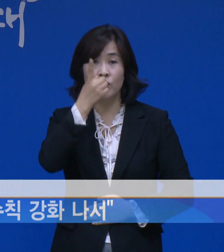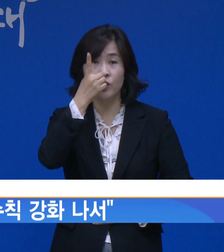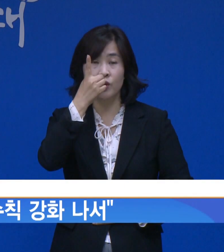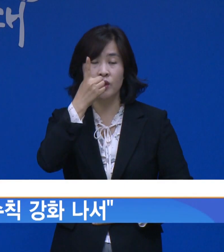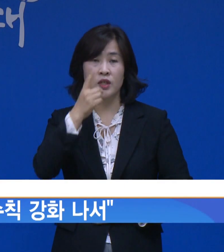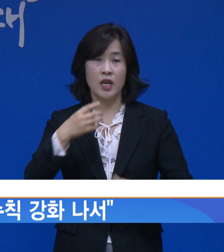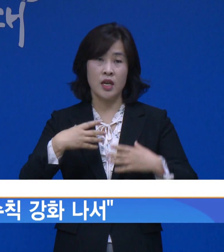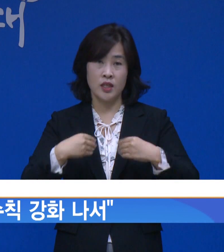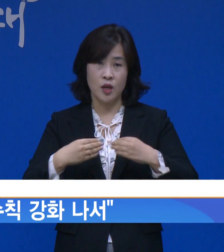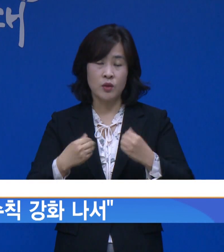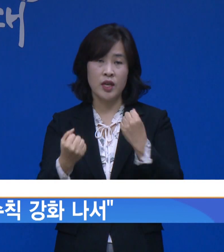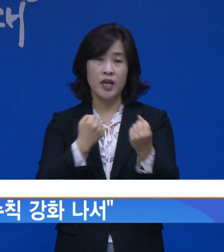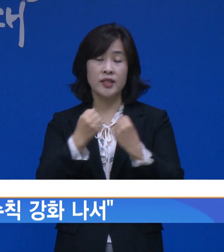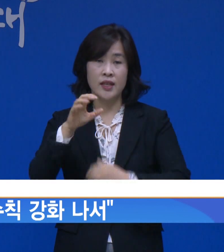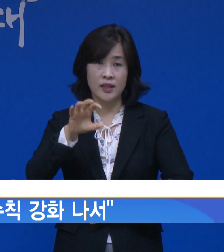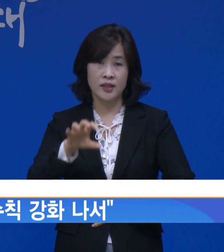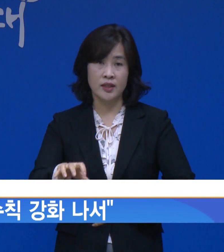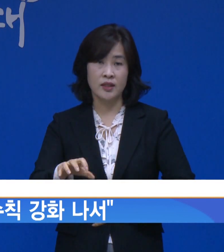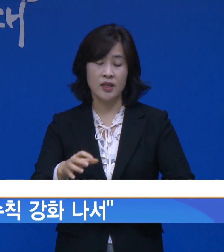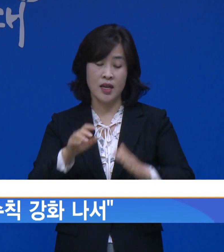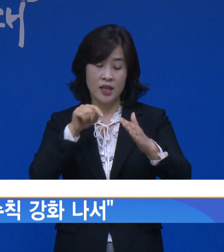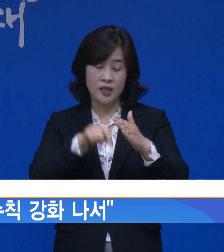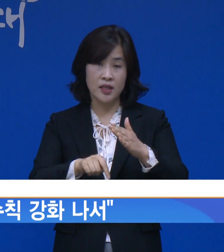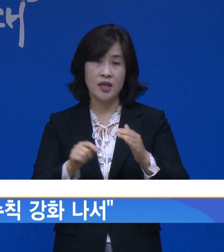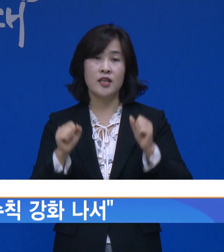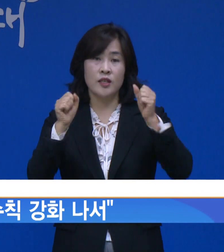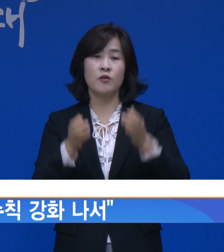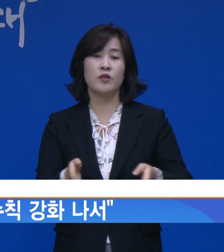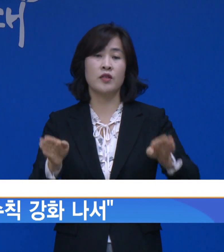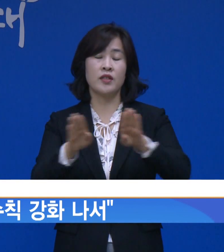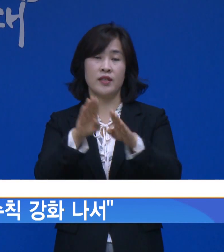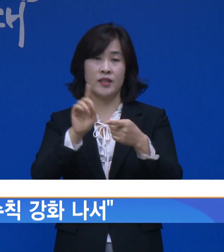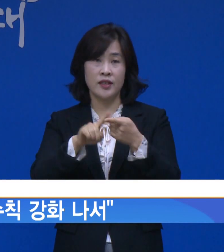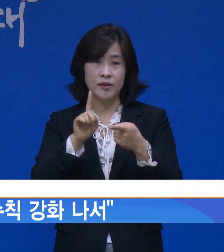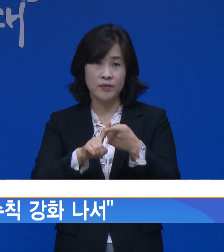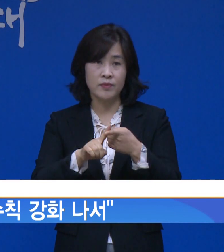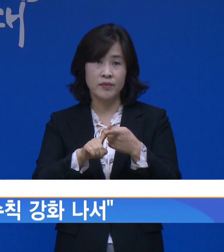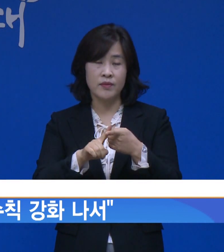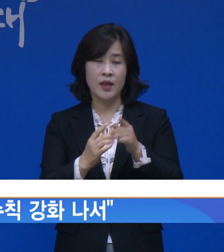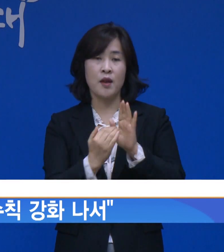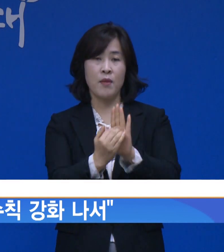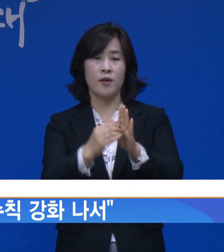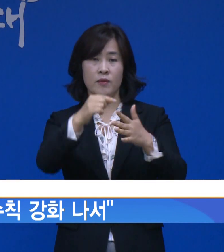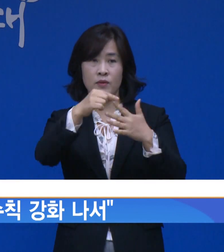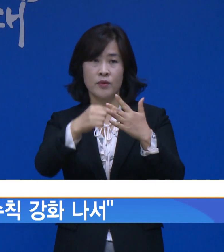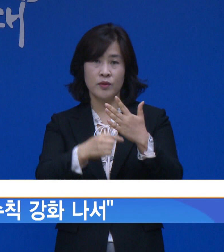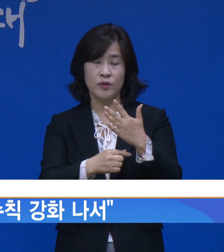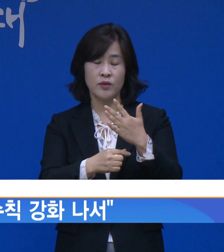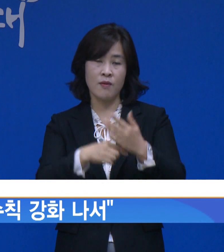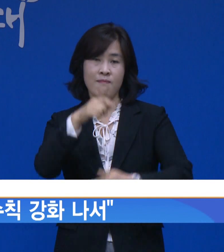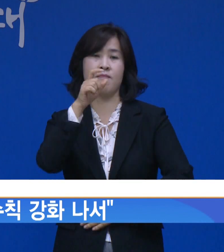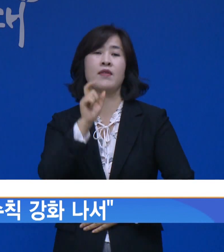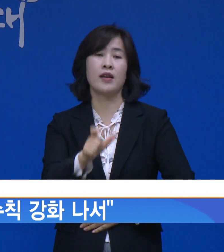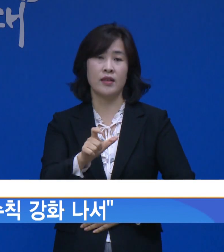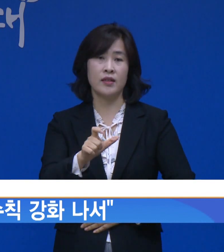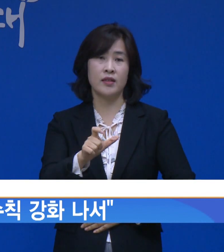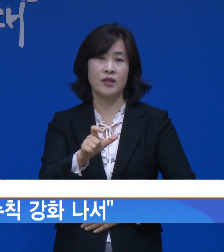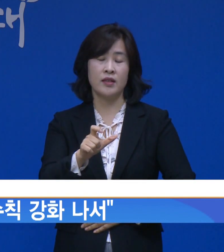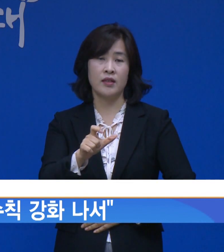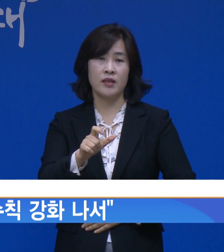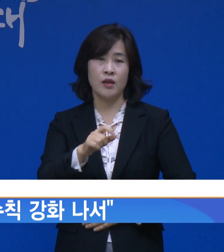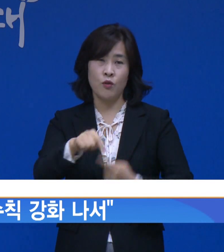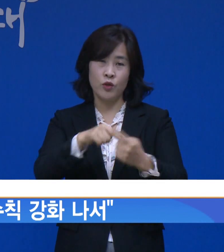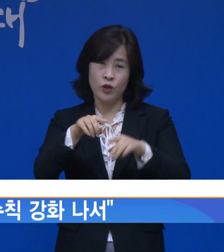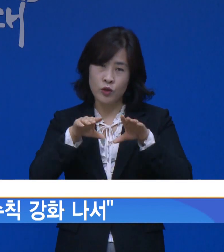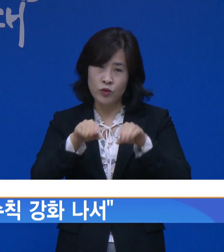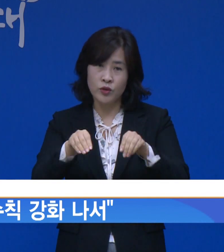순천시의 사우나 헬스장 등 실내 체육시설에 대해서는 방역수칙을 강화하고 영업